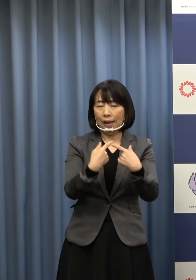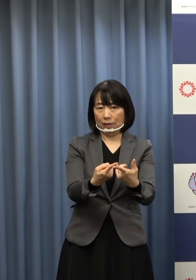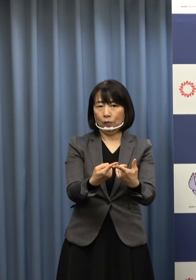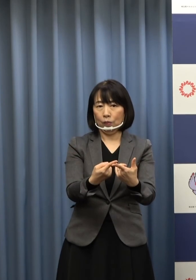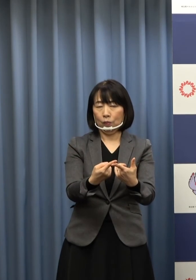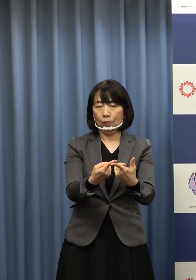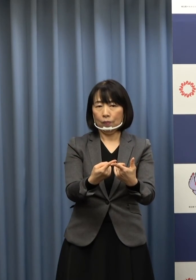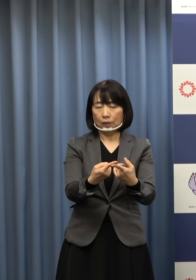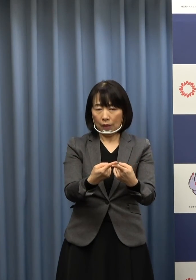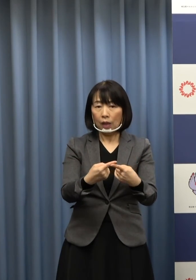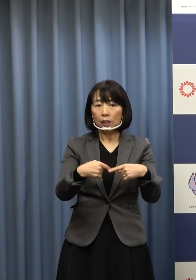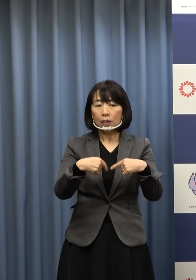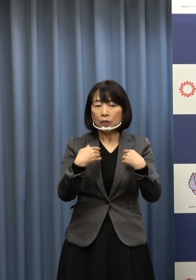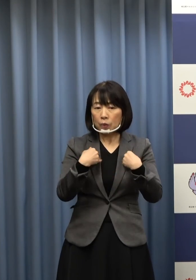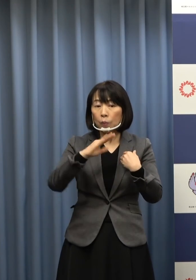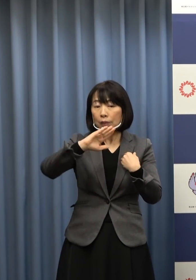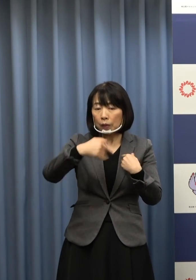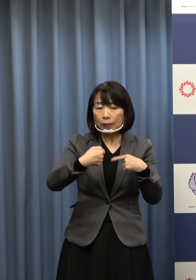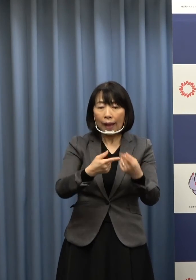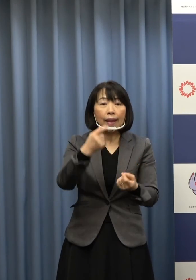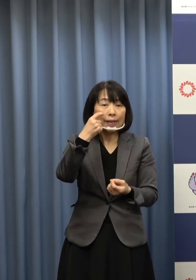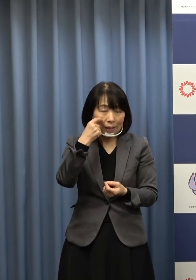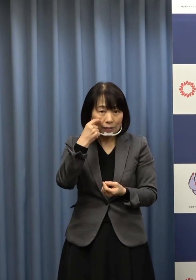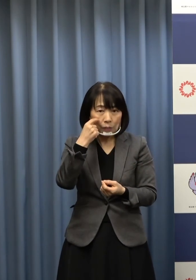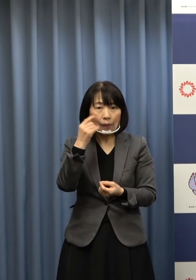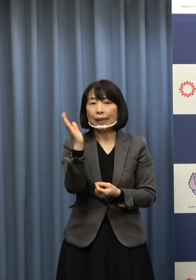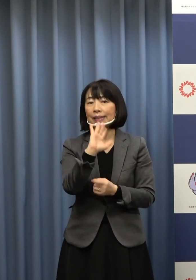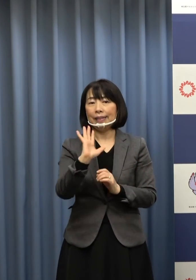、そういった状況ですので、そういった形で増えているだけ